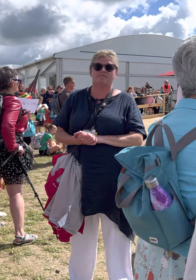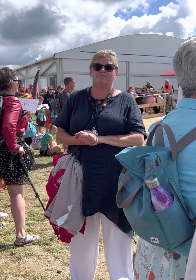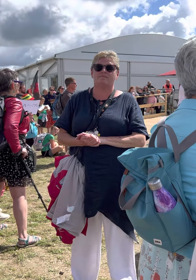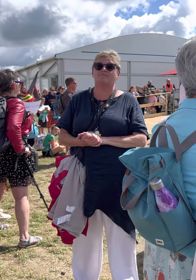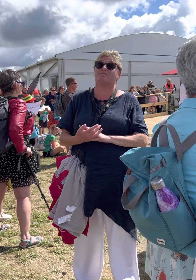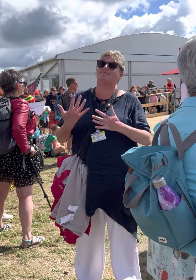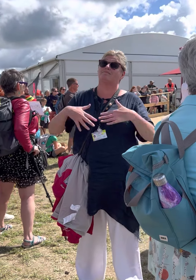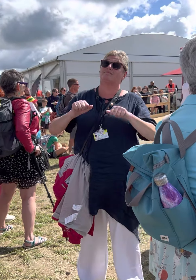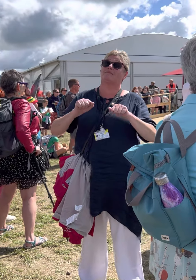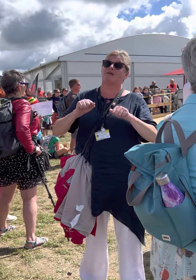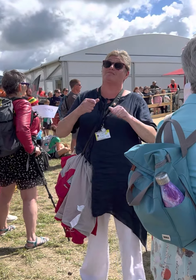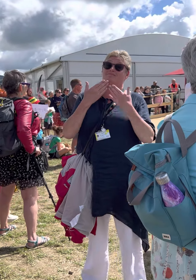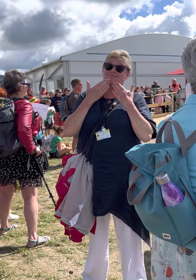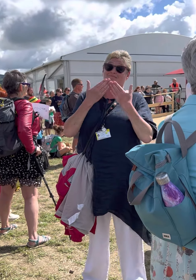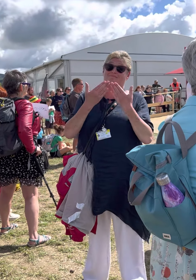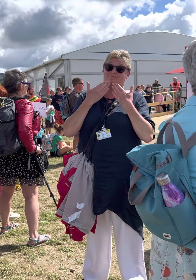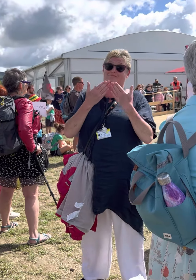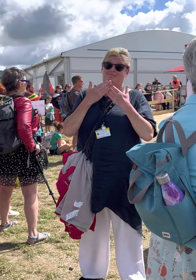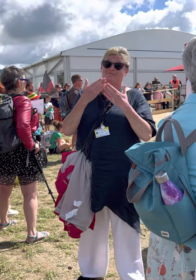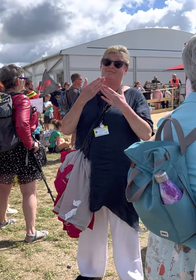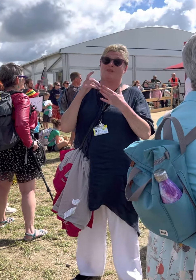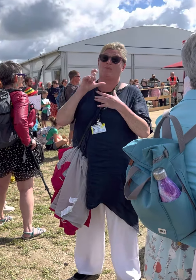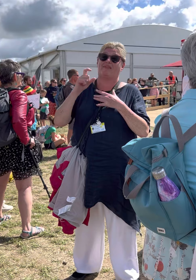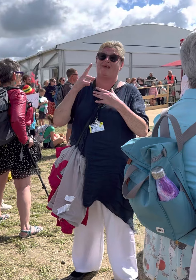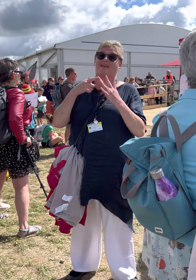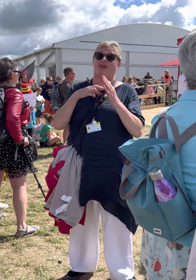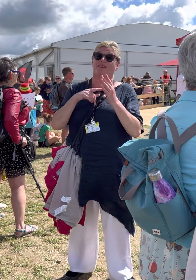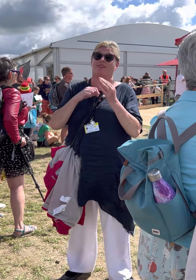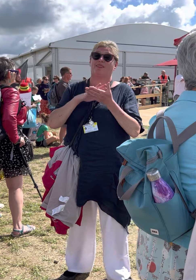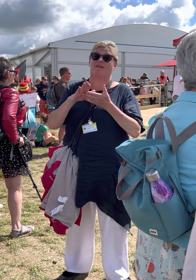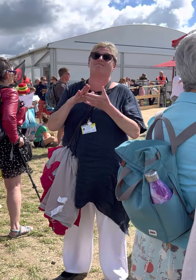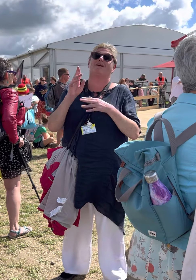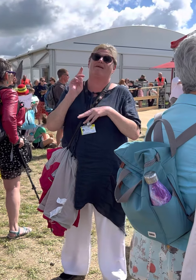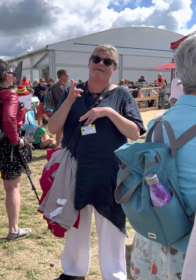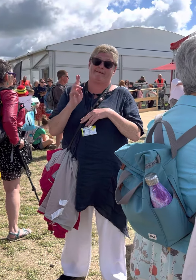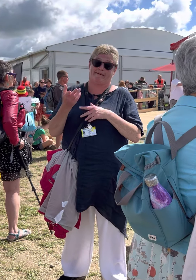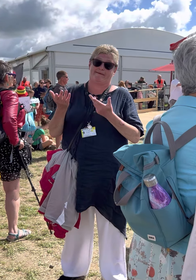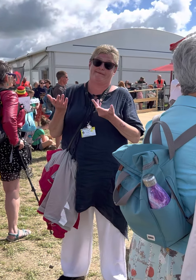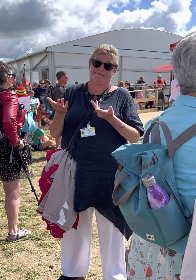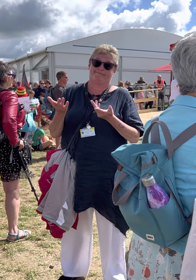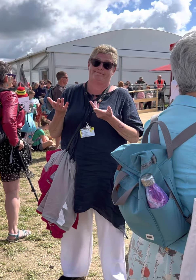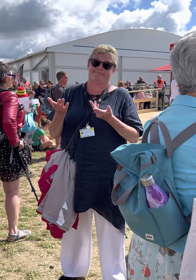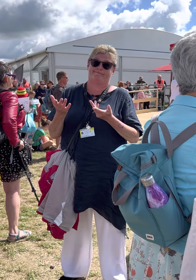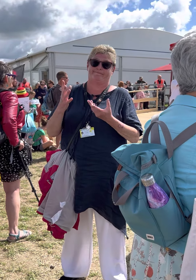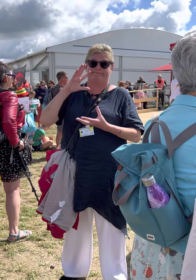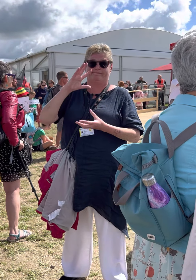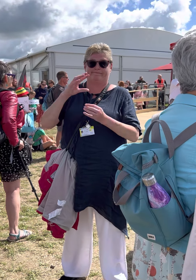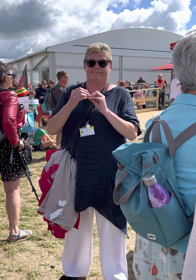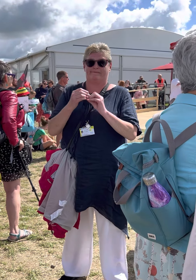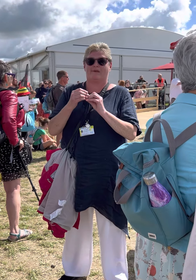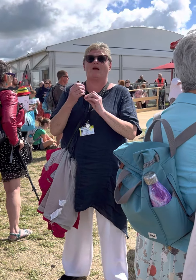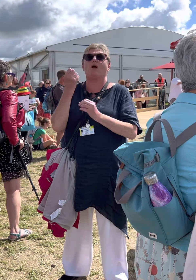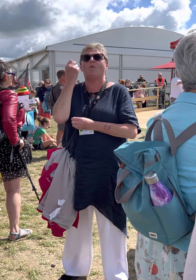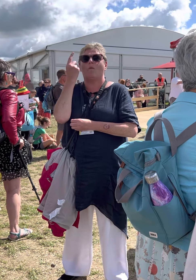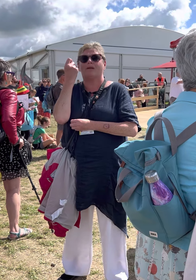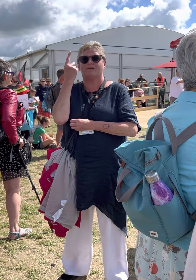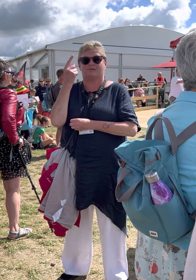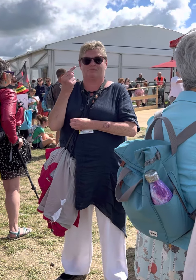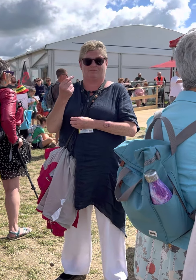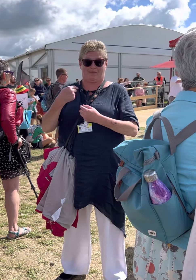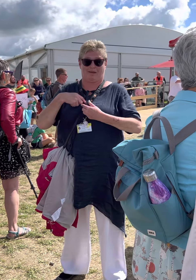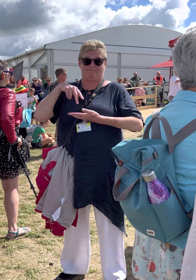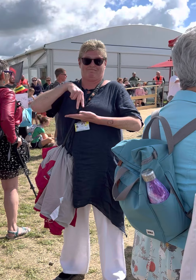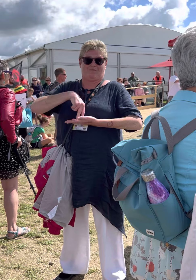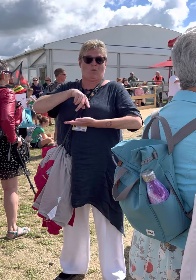Gai ddechrau trwy ddiolch i Cymdeithas yr Iaith am eto creu cydwybod. Dwi'n sefyll fan